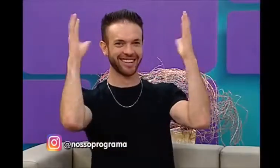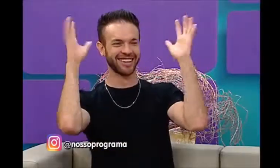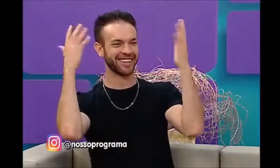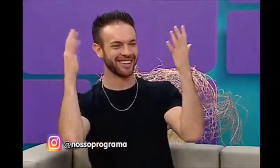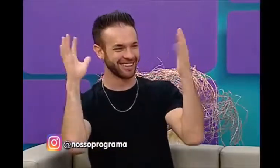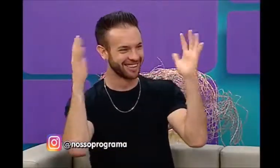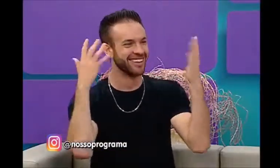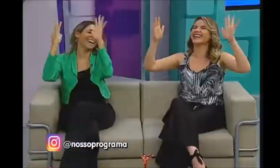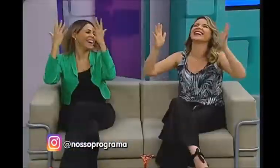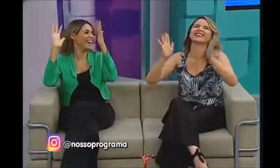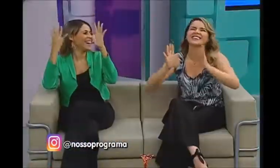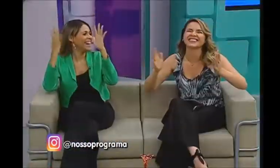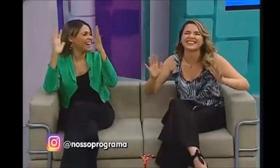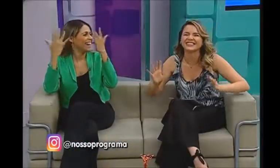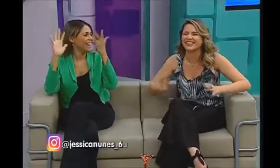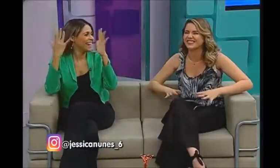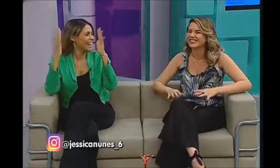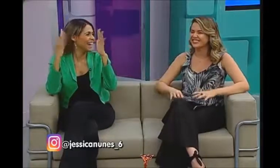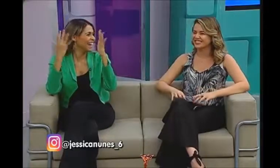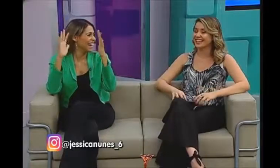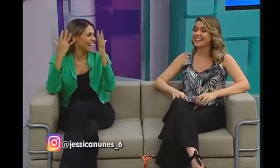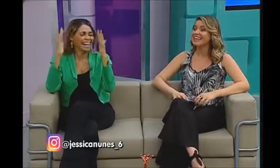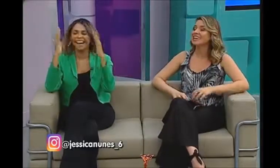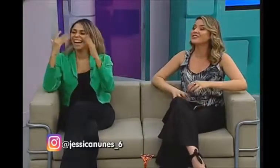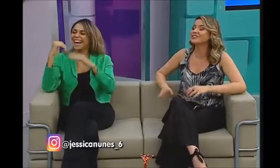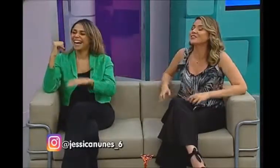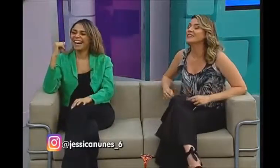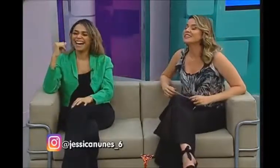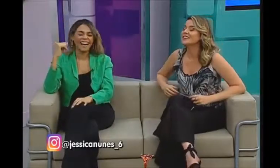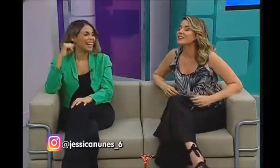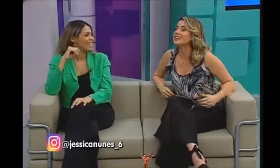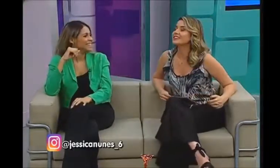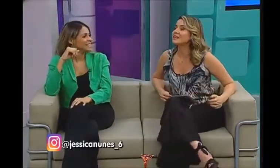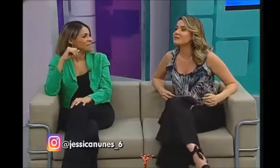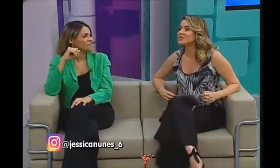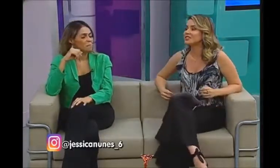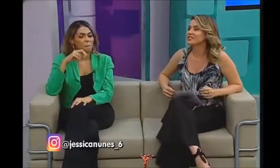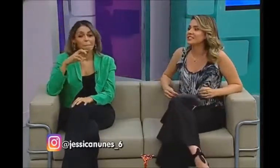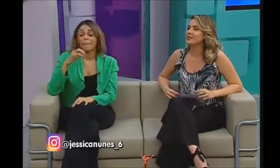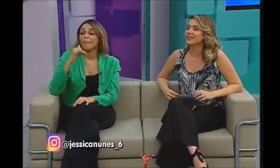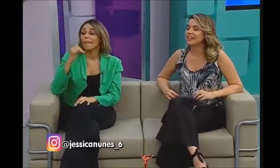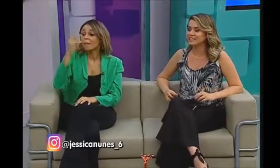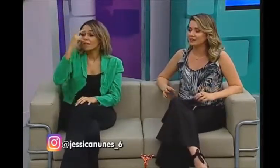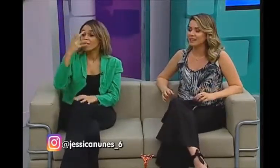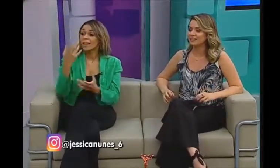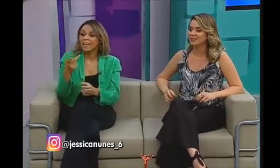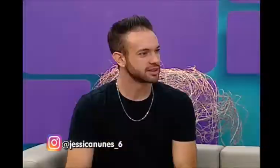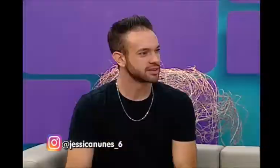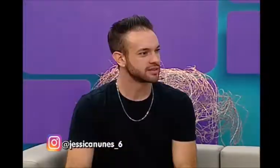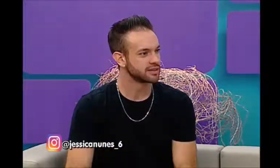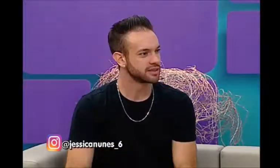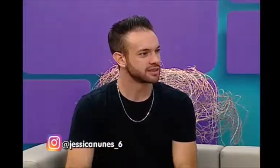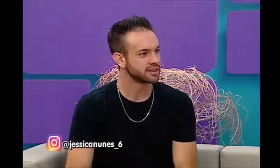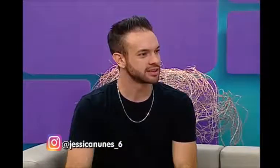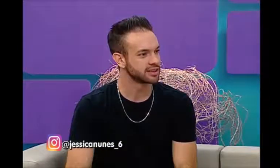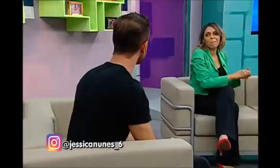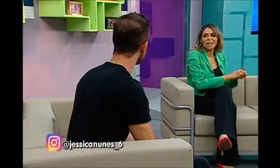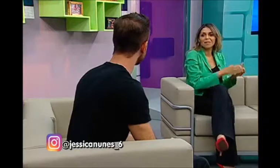Aê! Assim, eu ia bater palma, gostei. E se alguém quiser pedir a outra em casamento? Como que faz pra pedir em casamento?